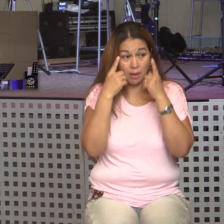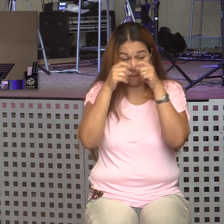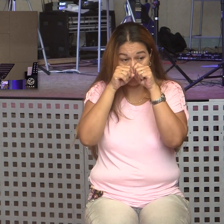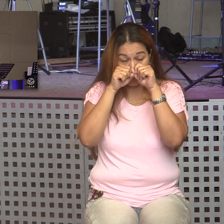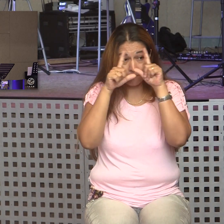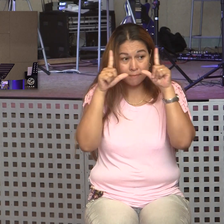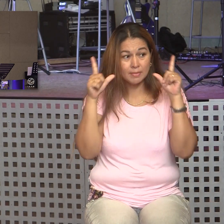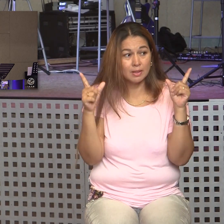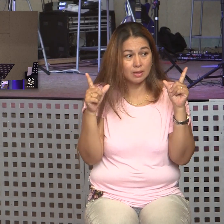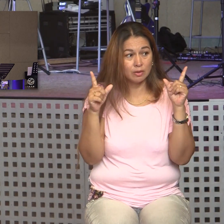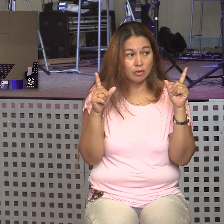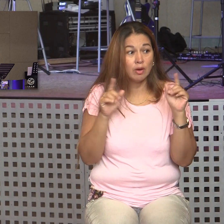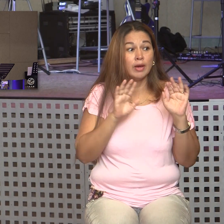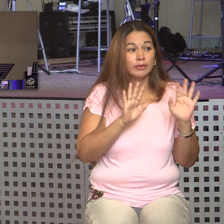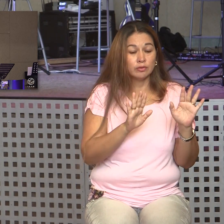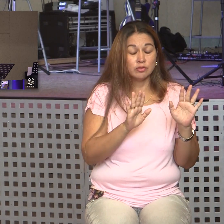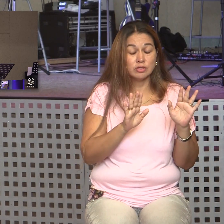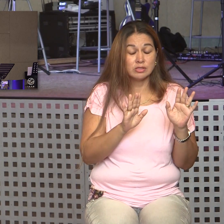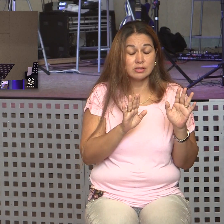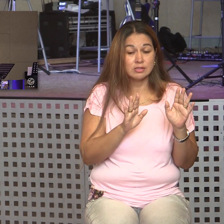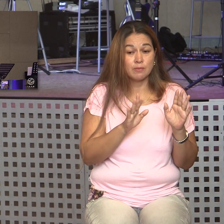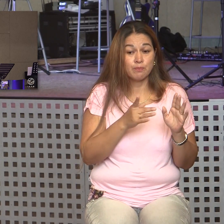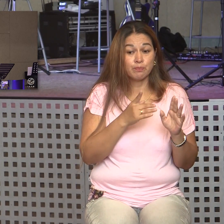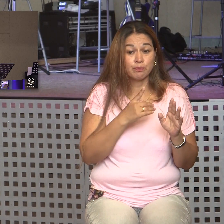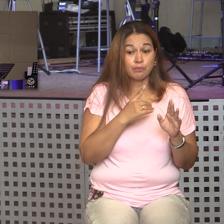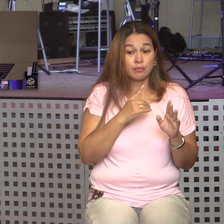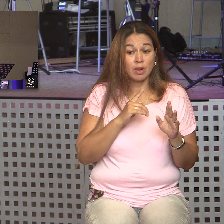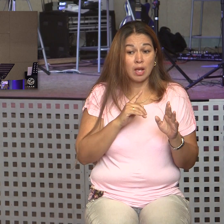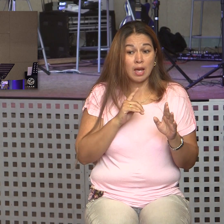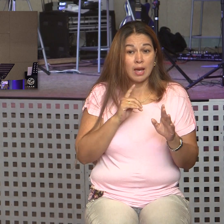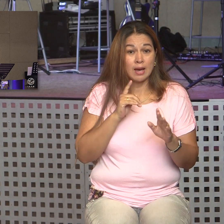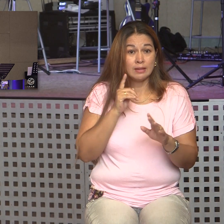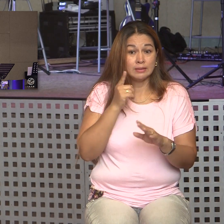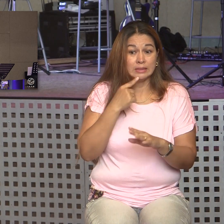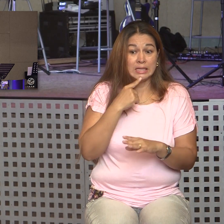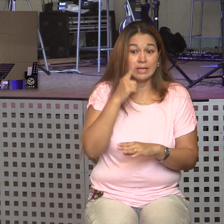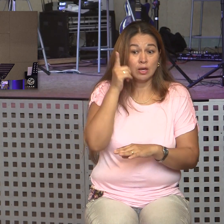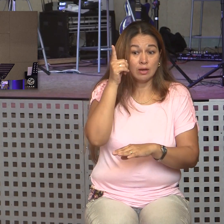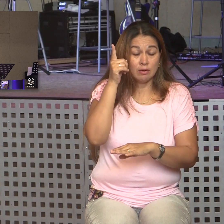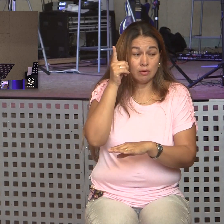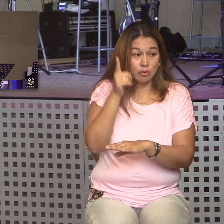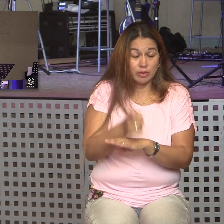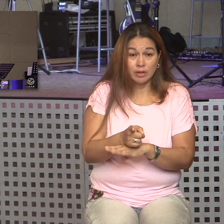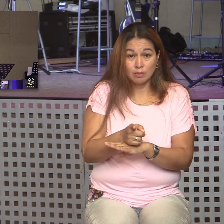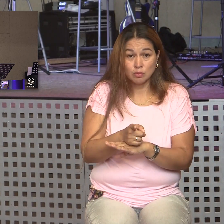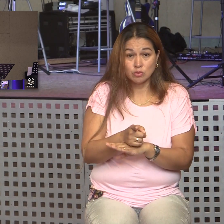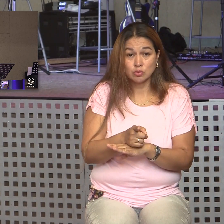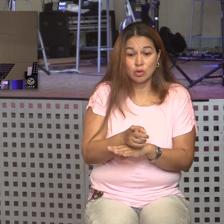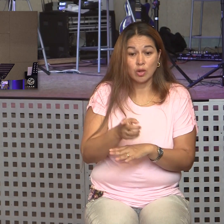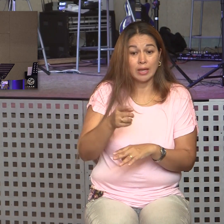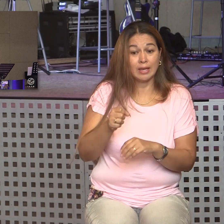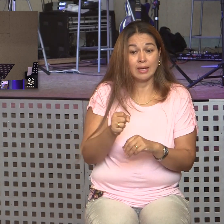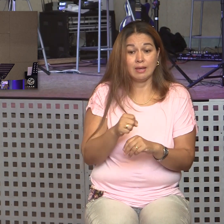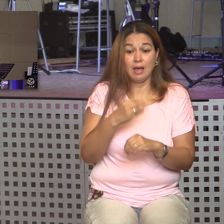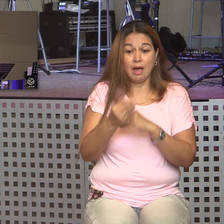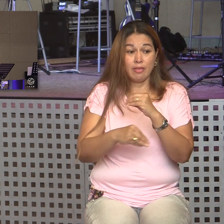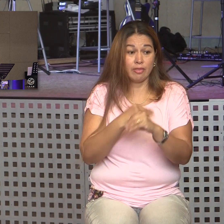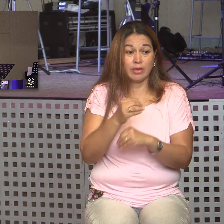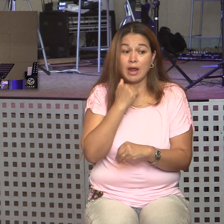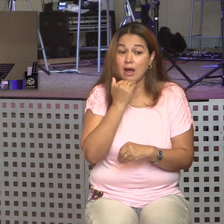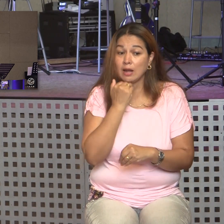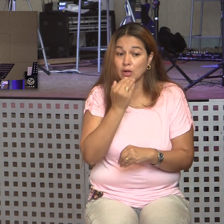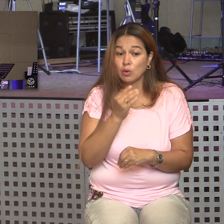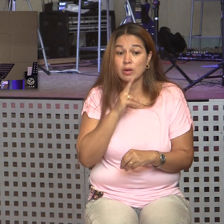para que no hablen de aquí en adelante a hombre alguno en ese nombre.